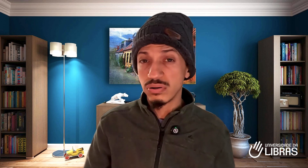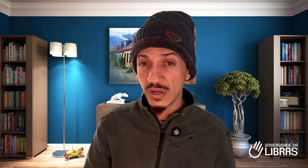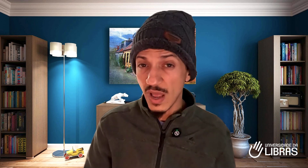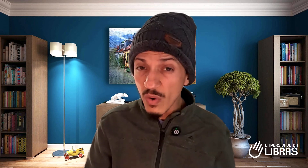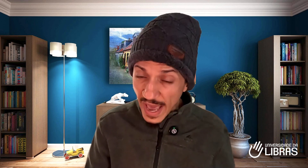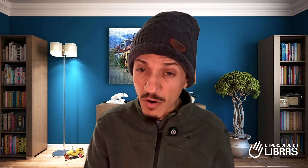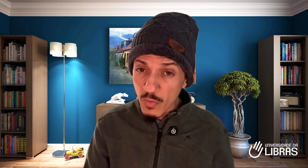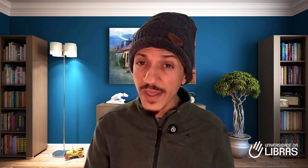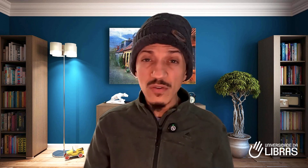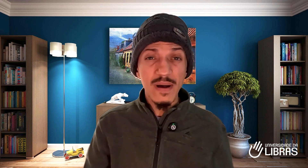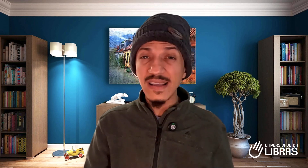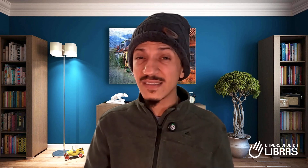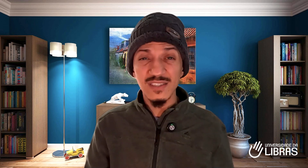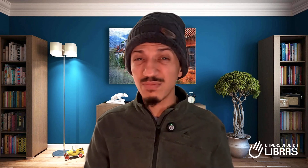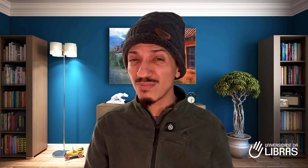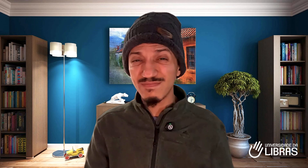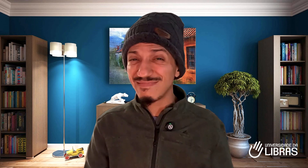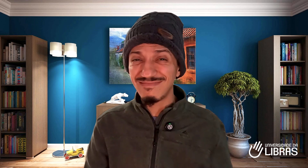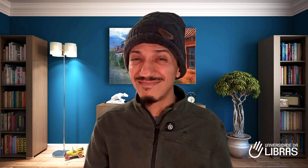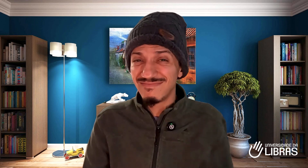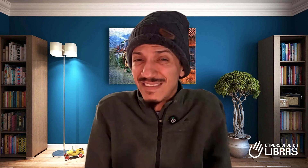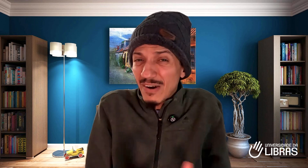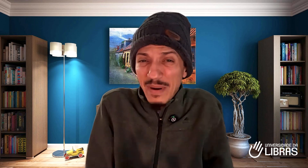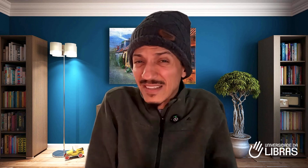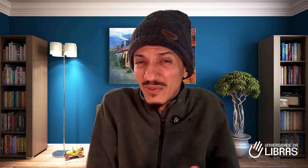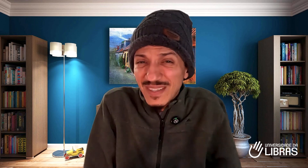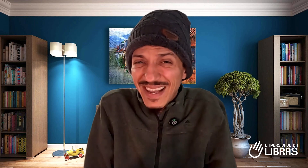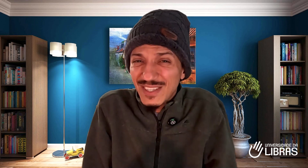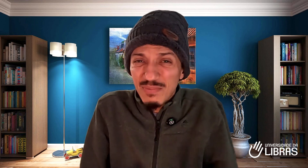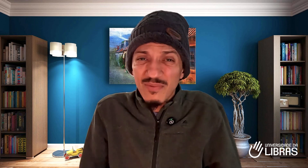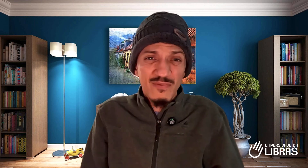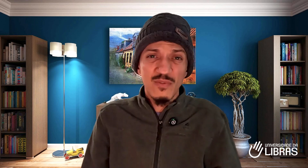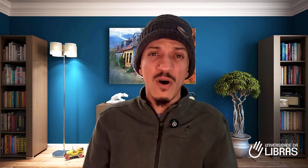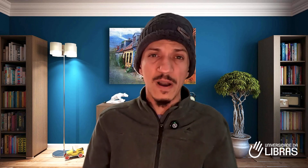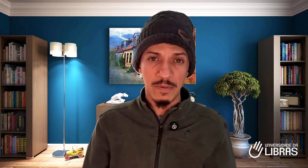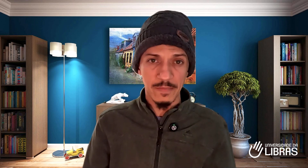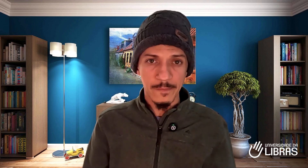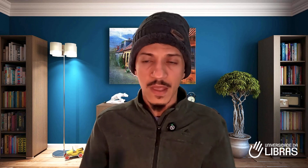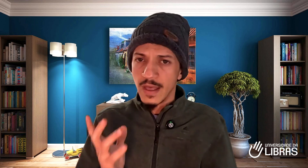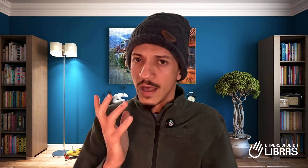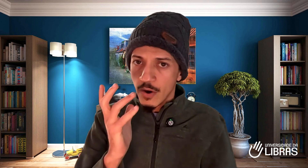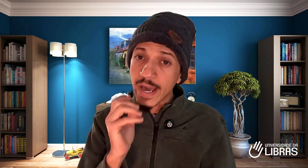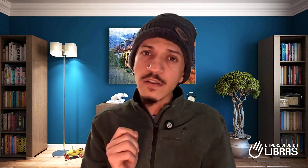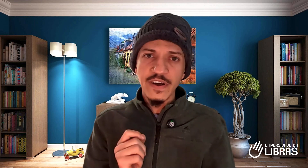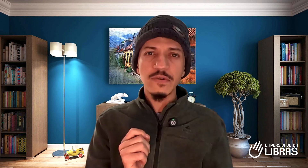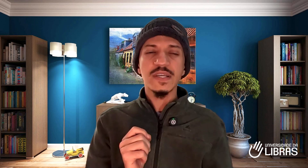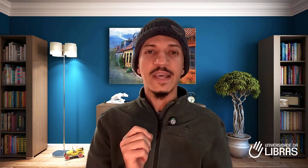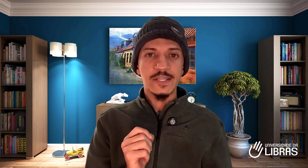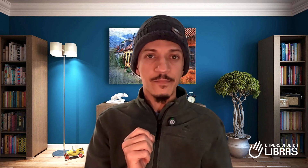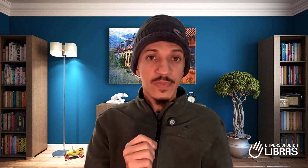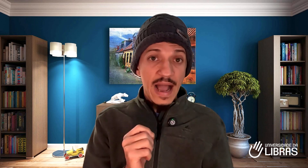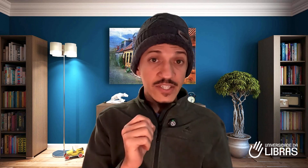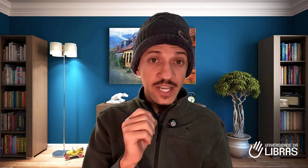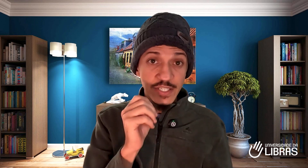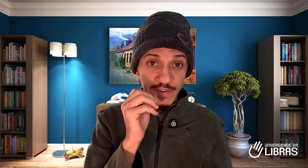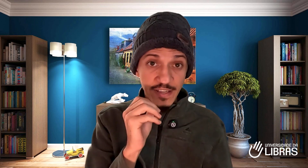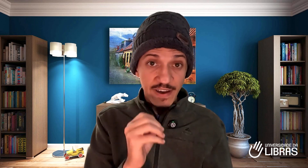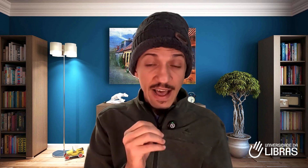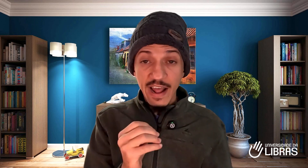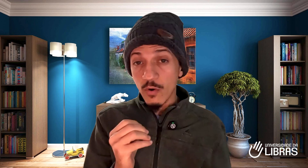eu quero muito, mas, dar o braço a torcer, não rola para mim. Eu quero te falar o seguinte, a gente vai falar agora